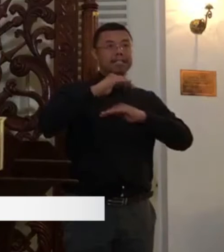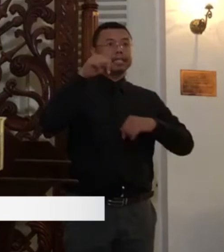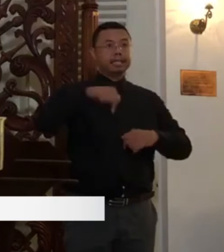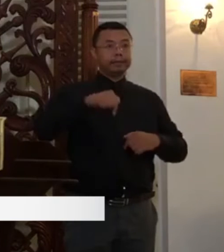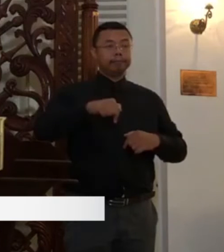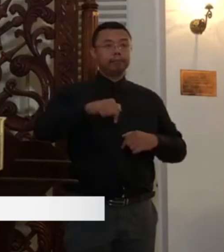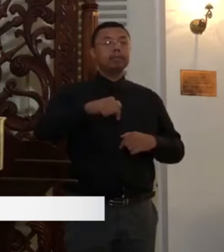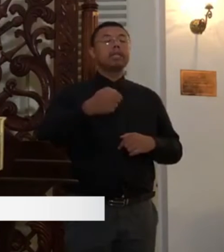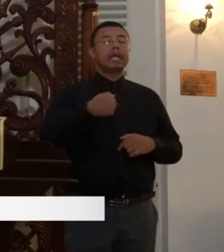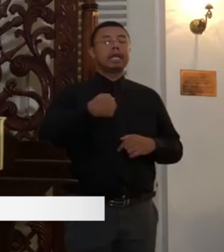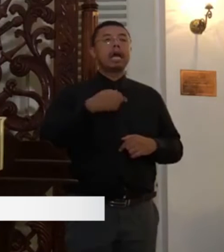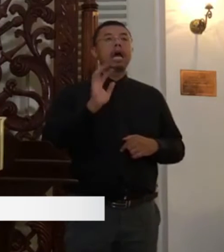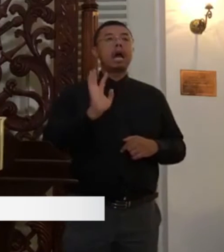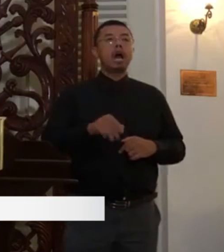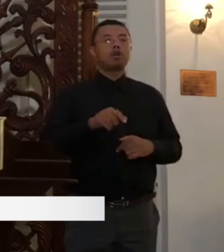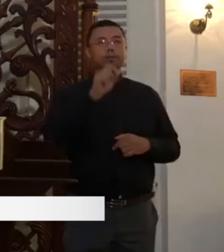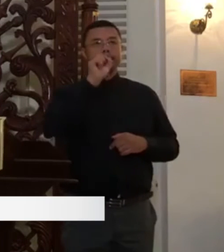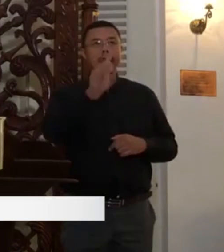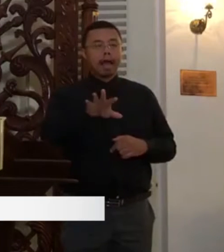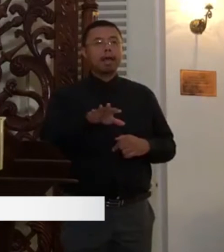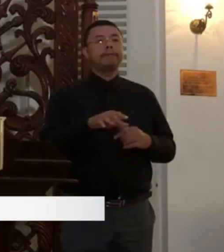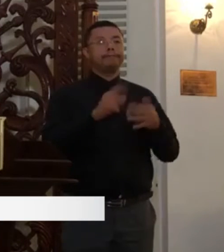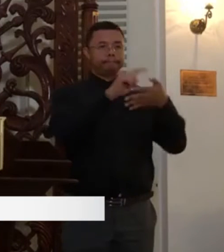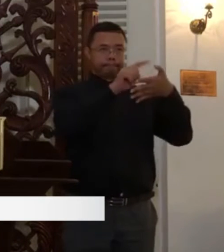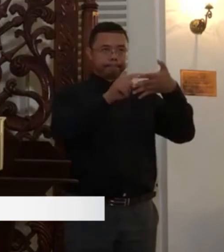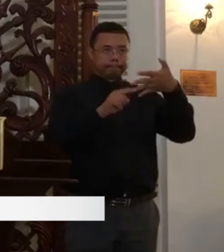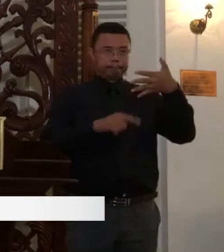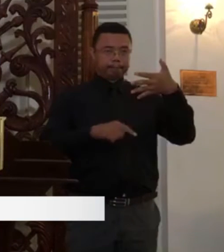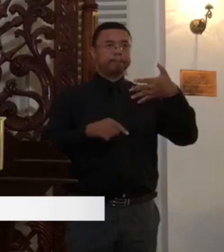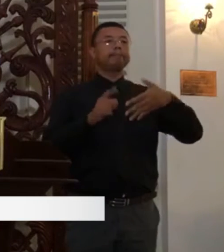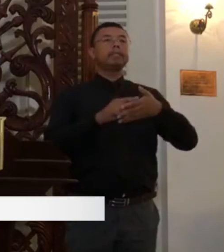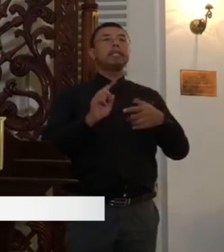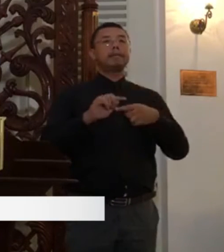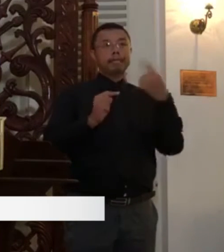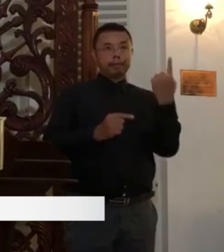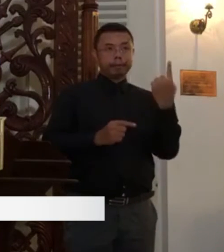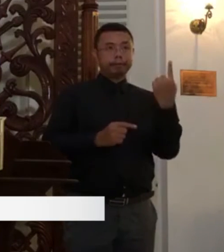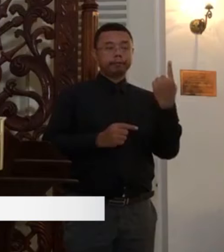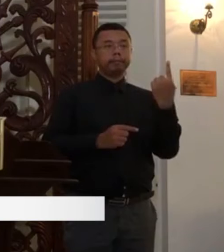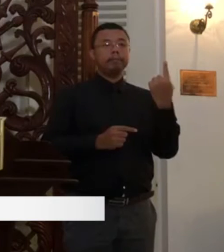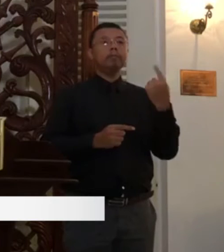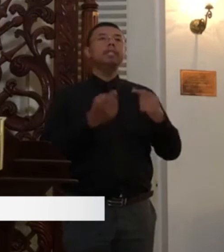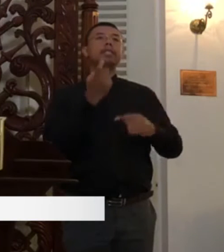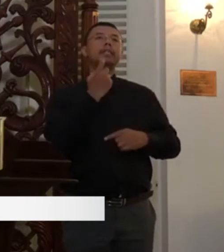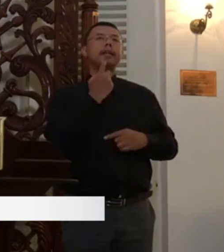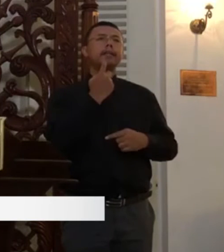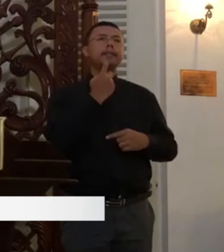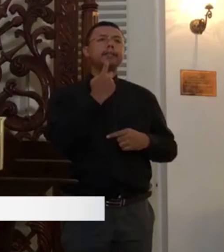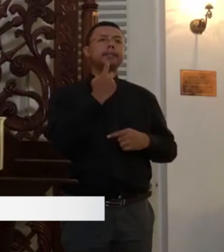ini, saya perlu garis bawahi beberapa hal. Pertama, terkait